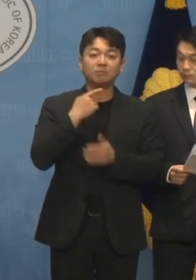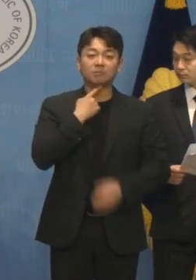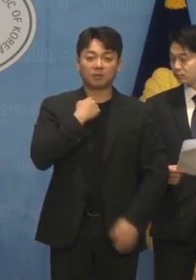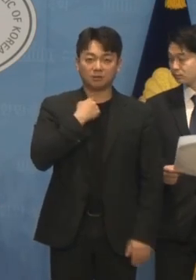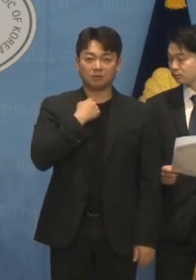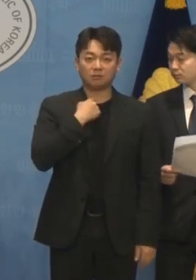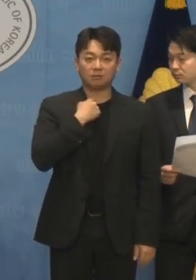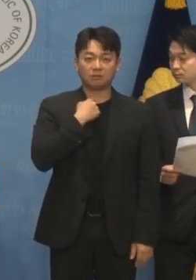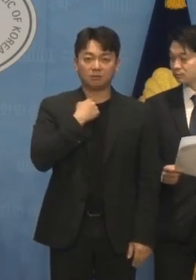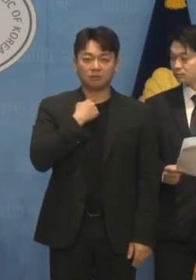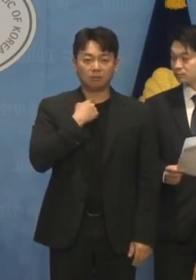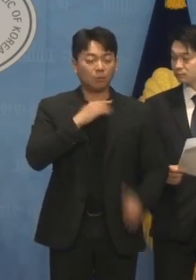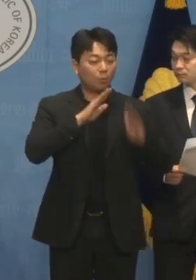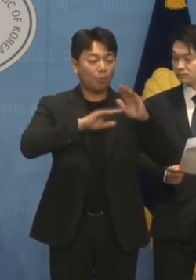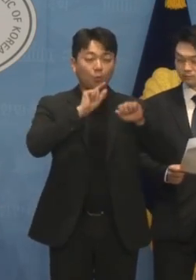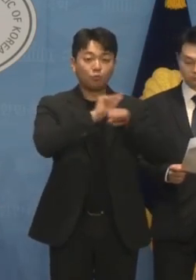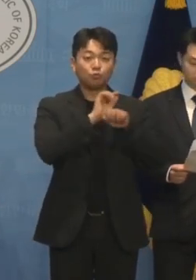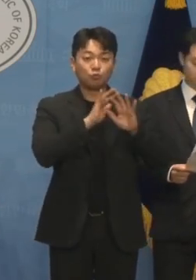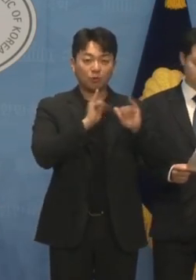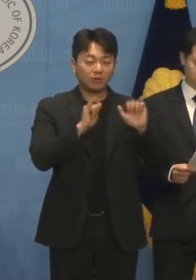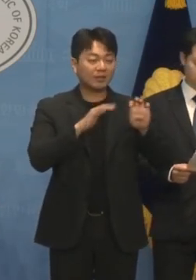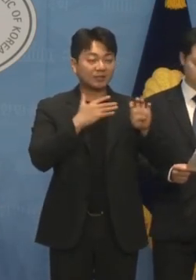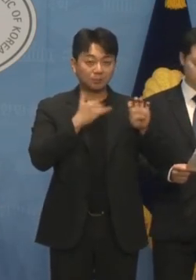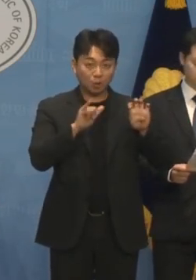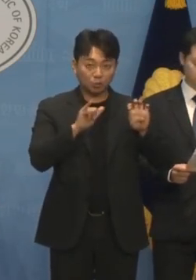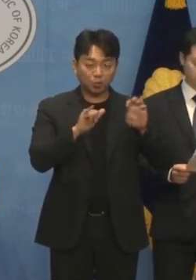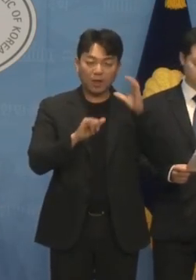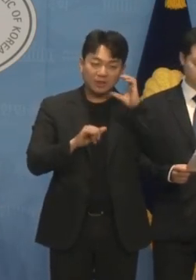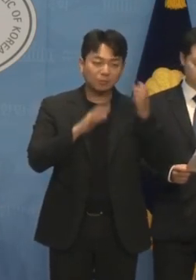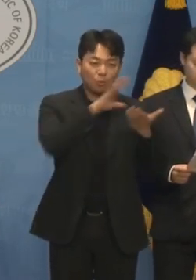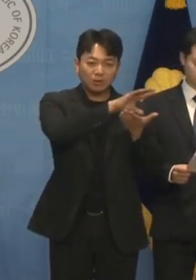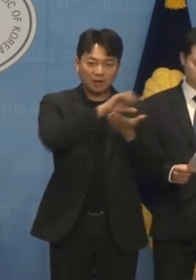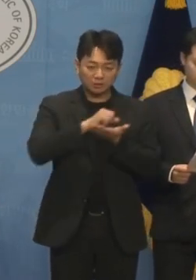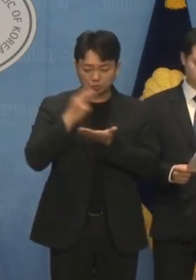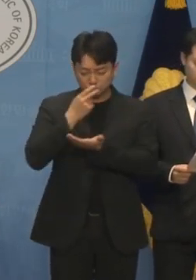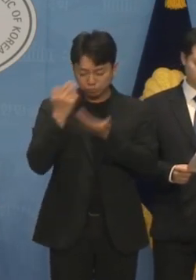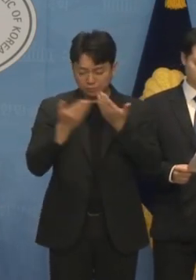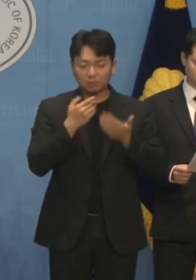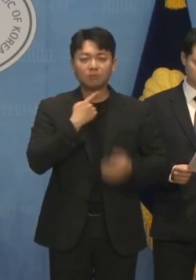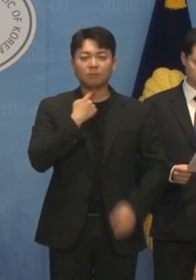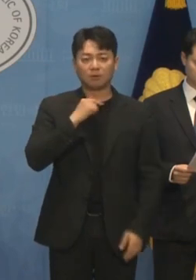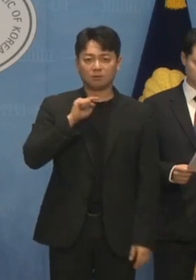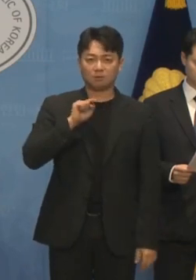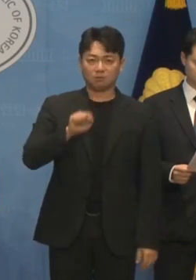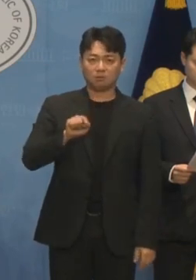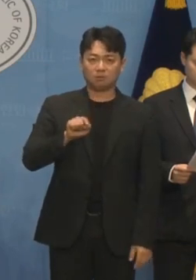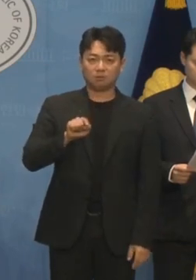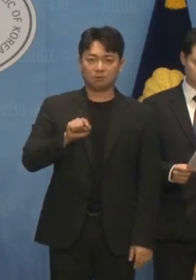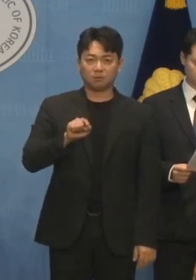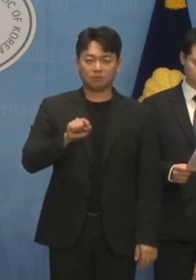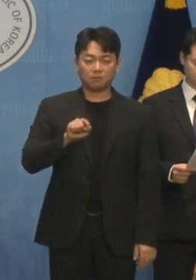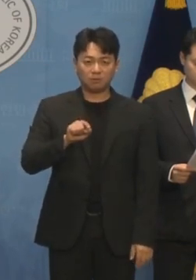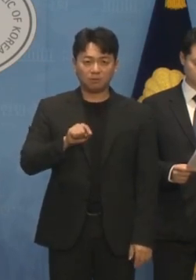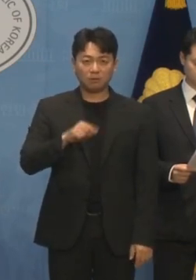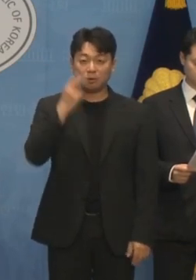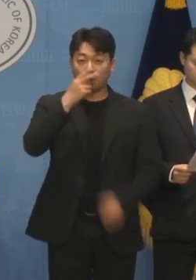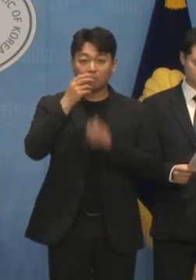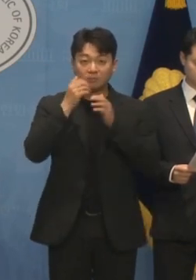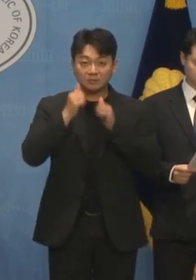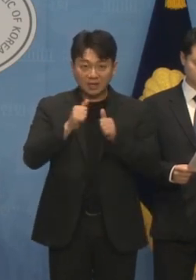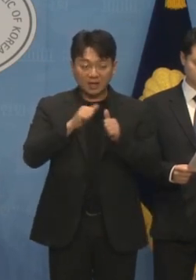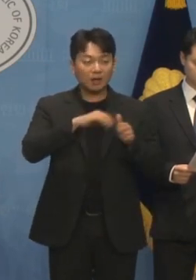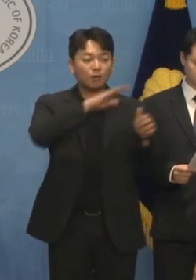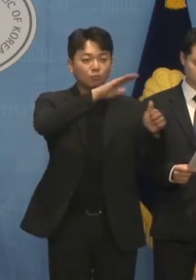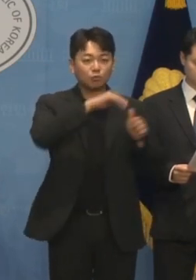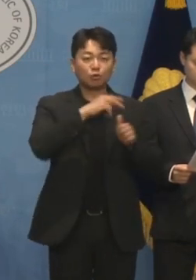40회 명도 검찰 포렌식 요구를 받았습니다 지금껏 직간접적으로 검찰 조사를 받은